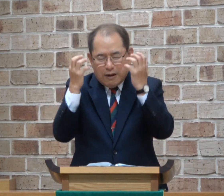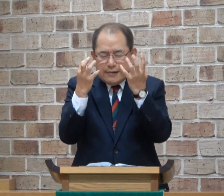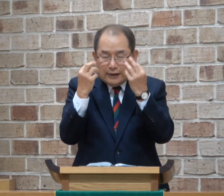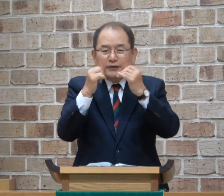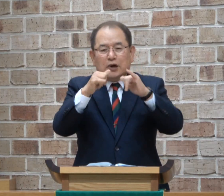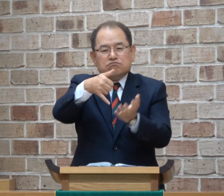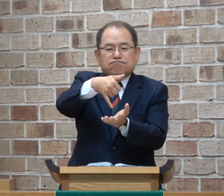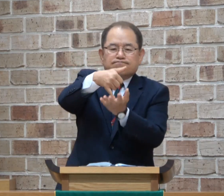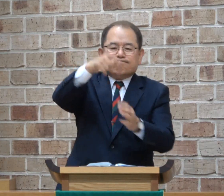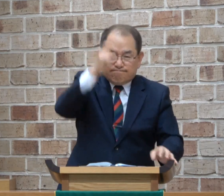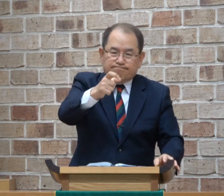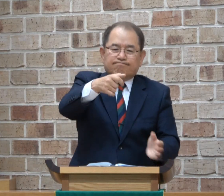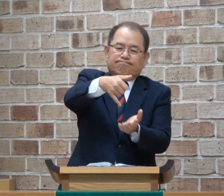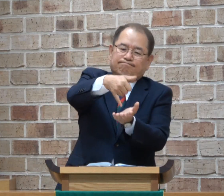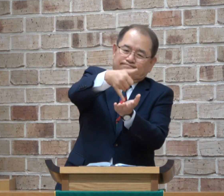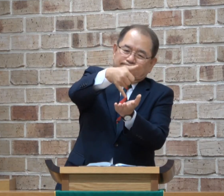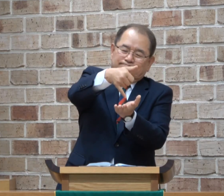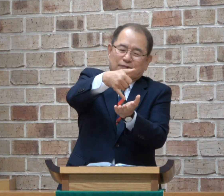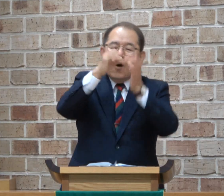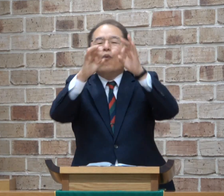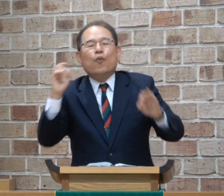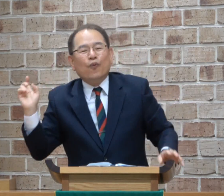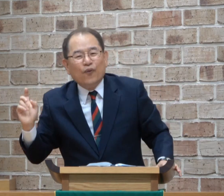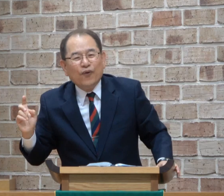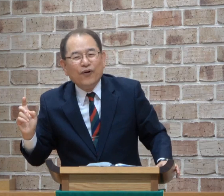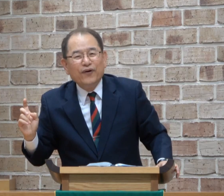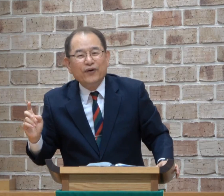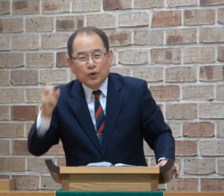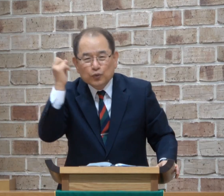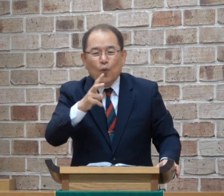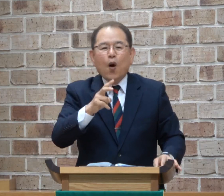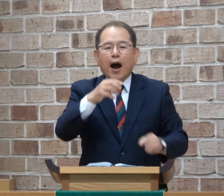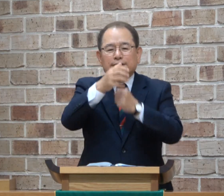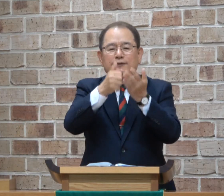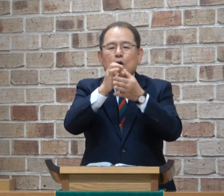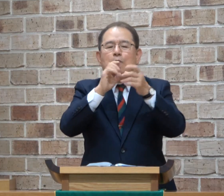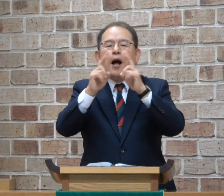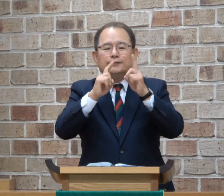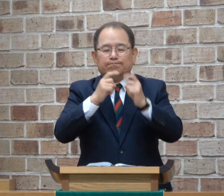사람들이 바르게 인격이 성장할 수 있습니다.